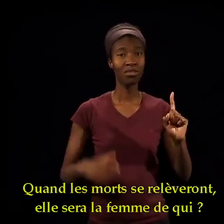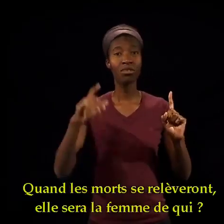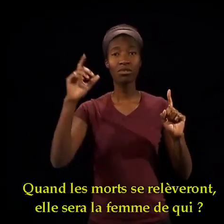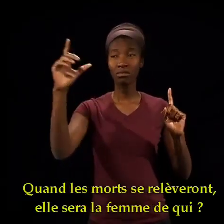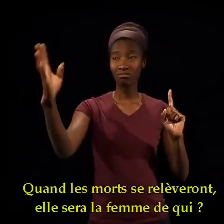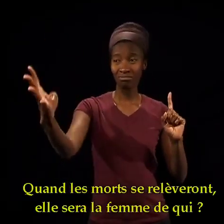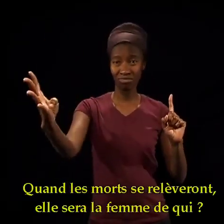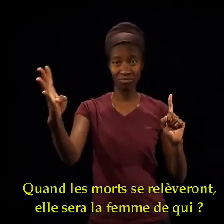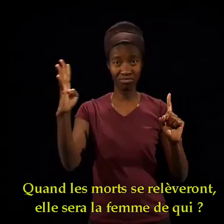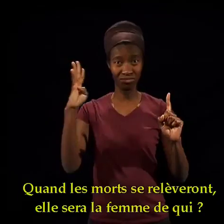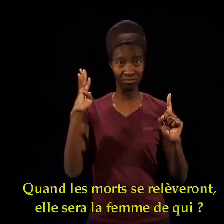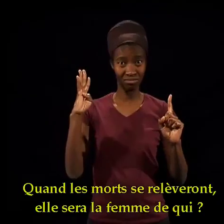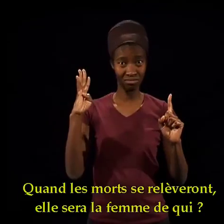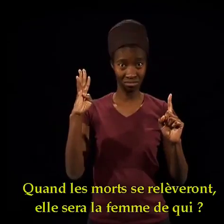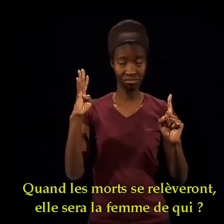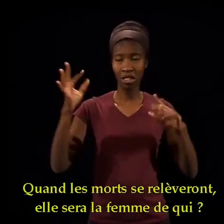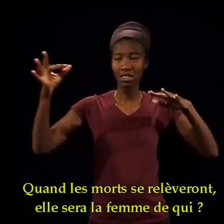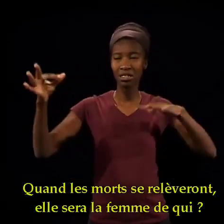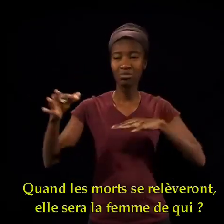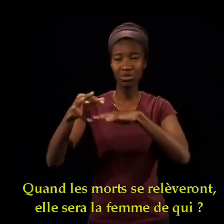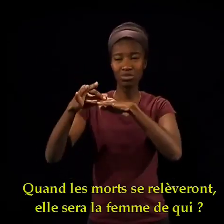elle sera la femme de qui?